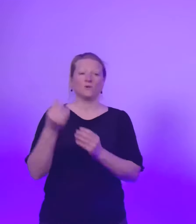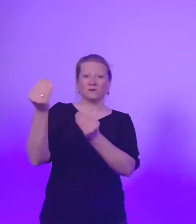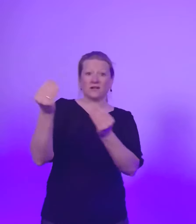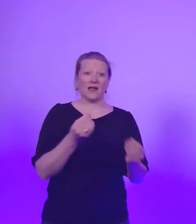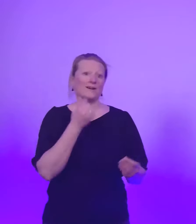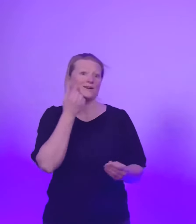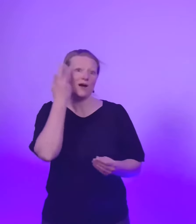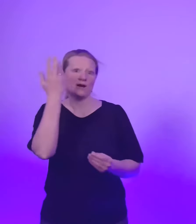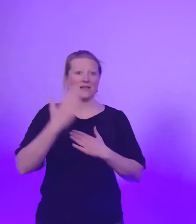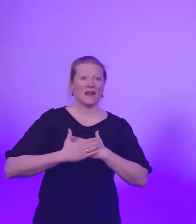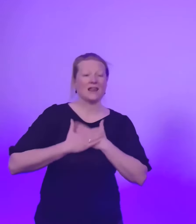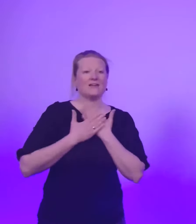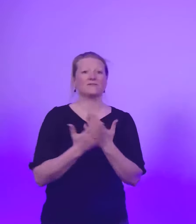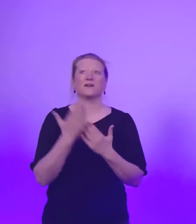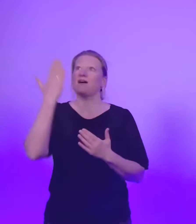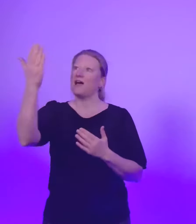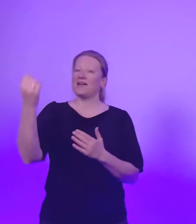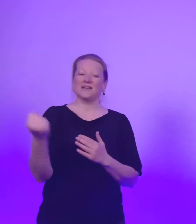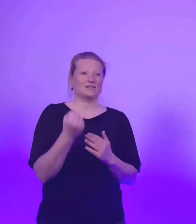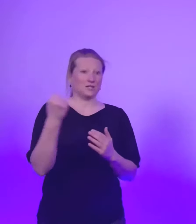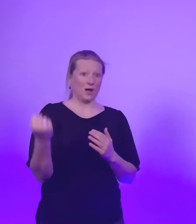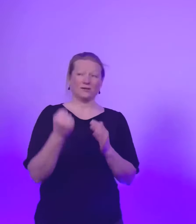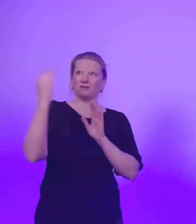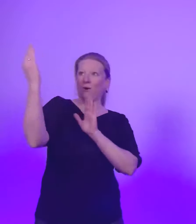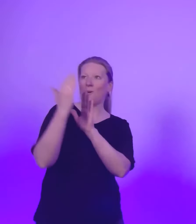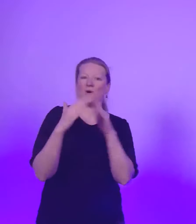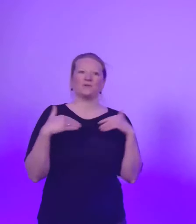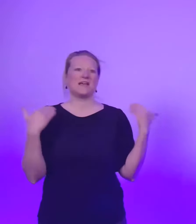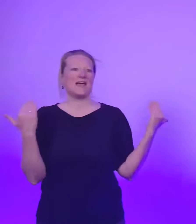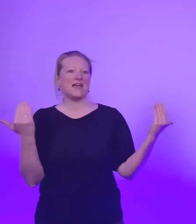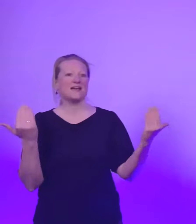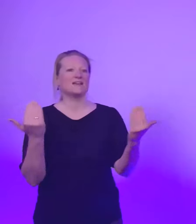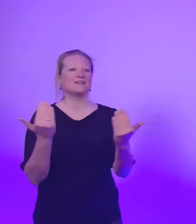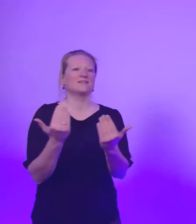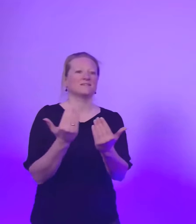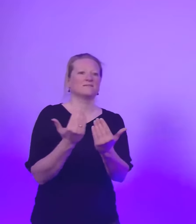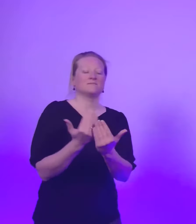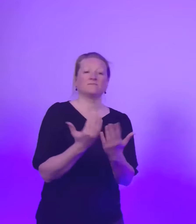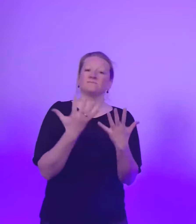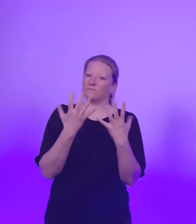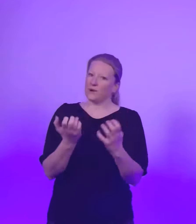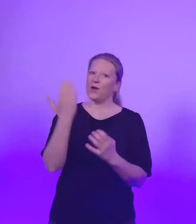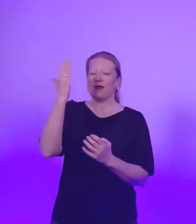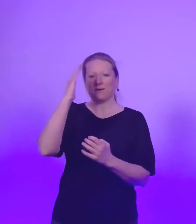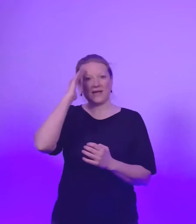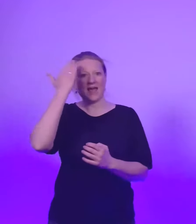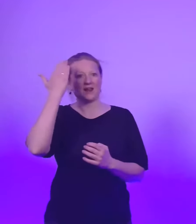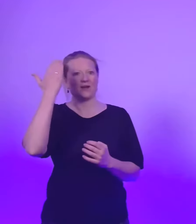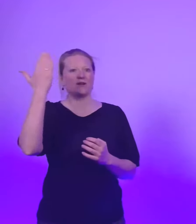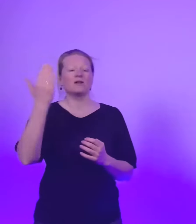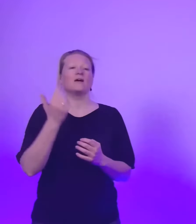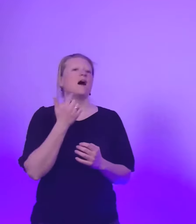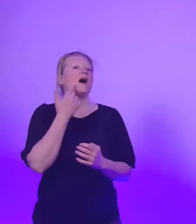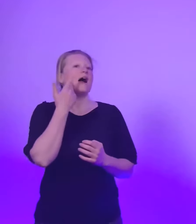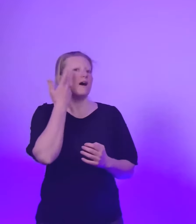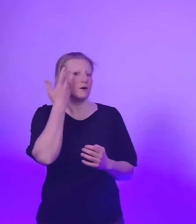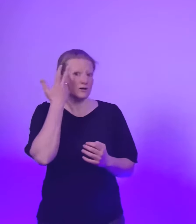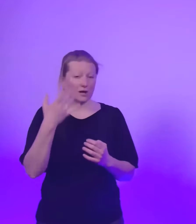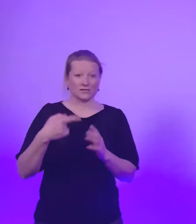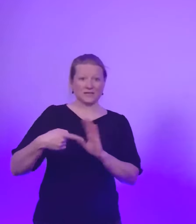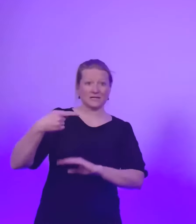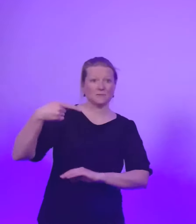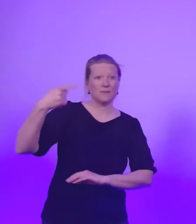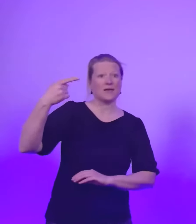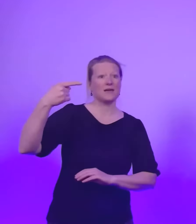Geeft ons elke dag zijn liefde, hij is altijd om ons heen. En wij willen hem kennen, elke